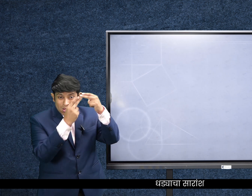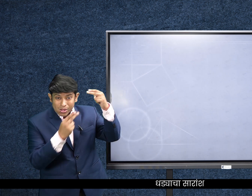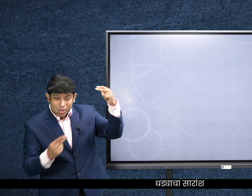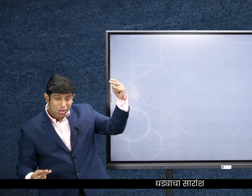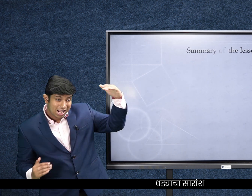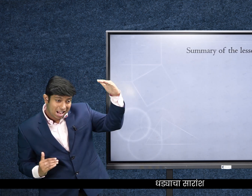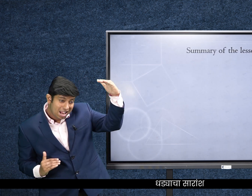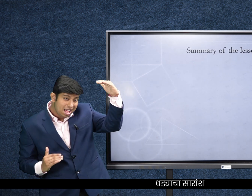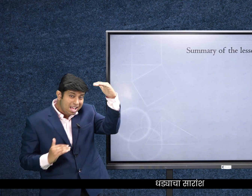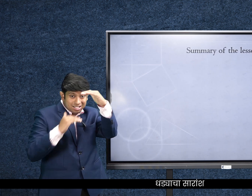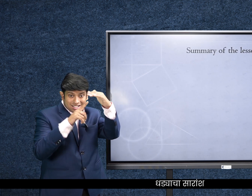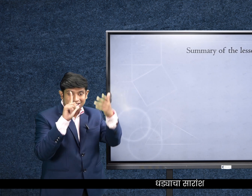धड्याचा सारांश.